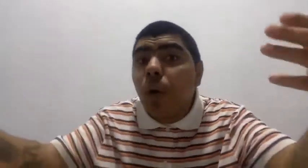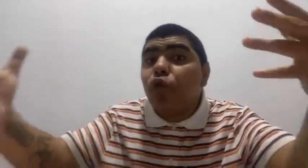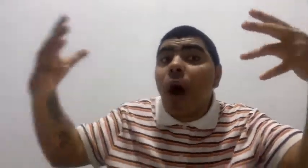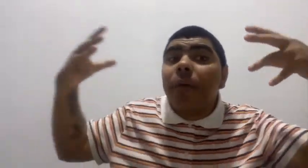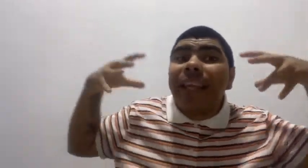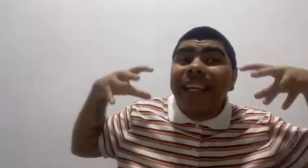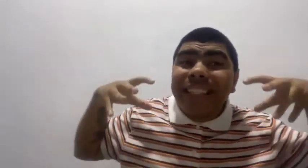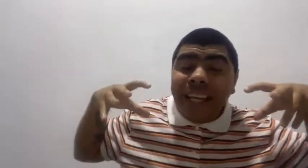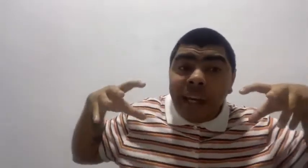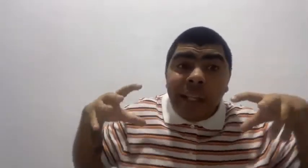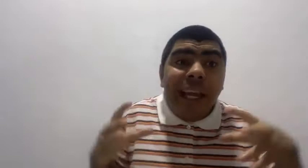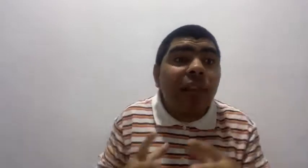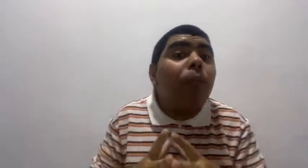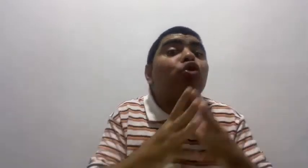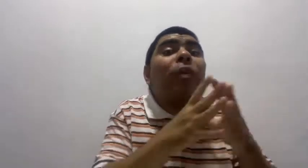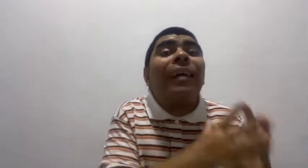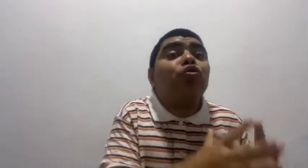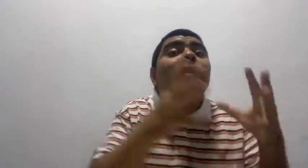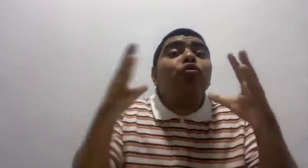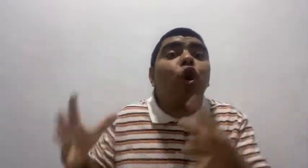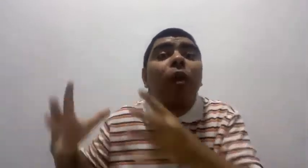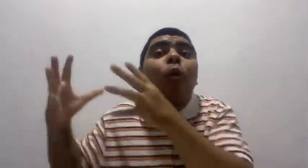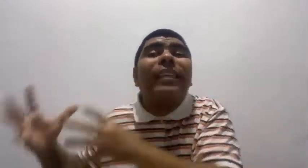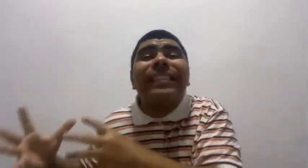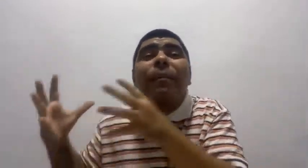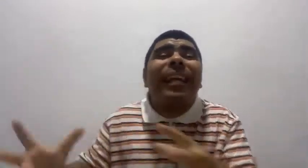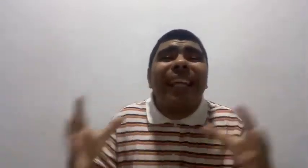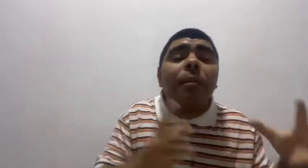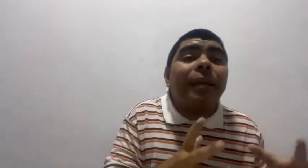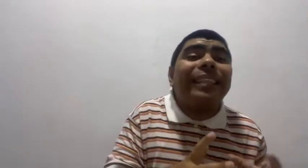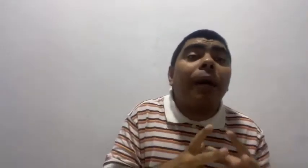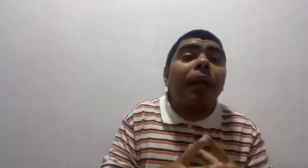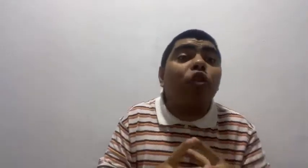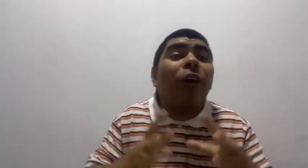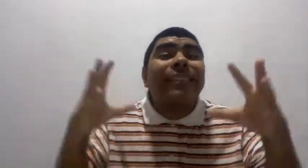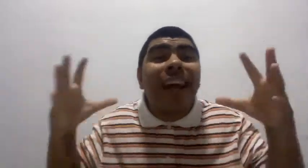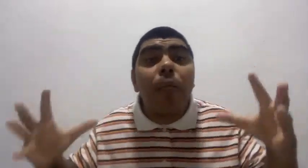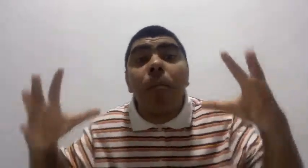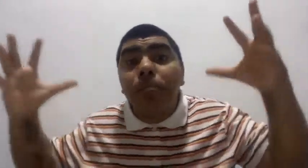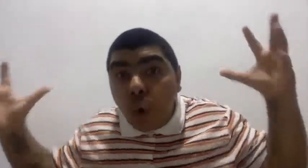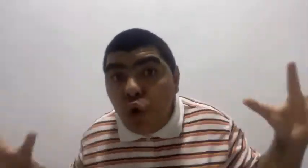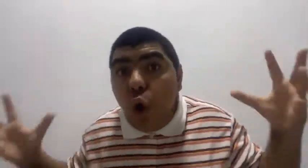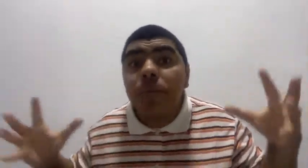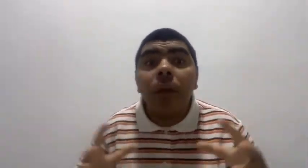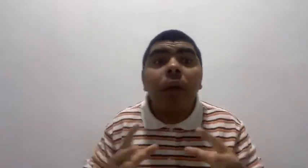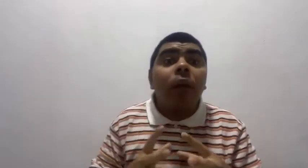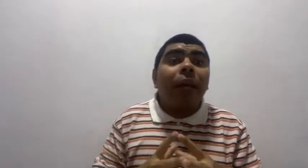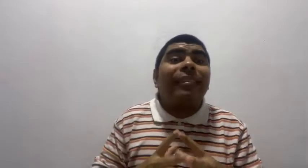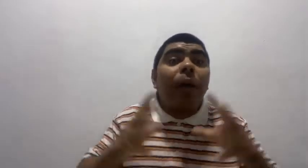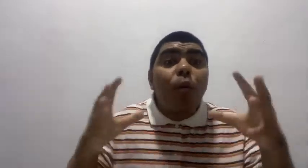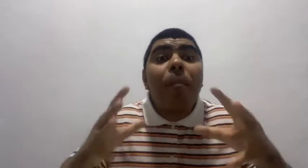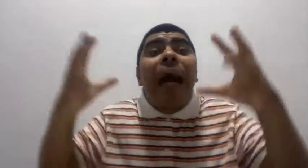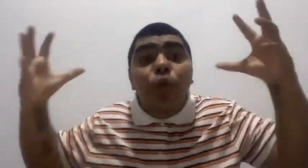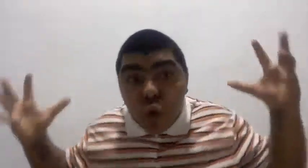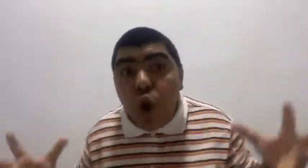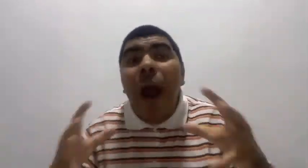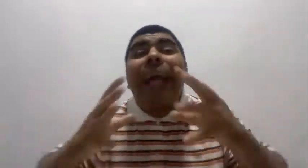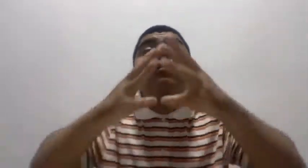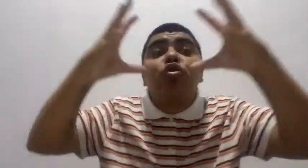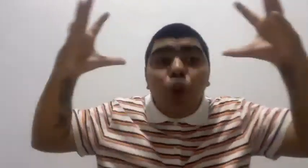cuando habla de que seamos santos en toda vuestra manera de vivir, está hablando que seamos puros, que seamos maduros en